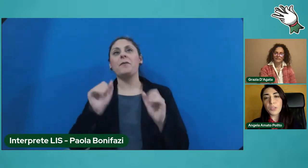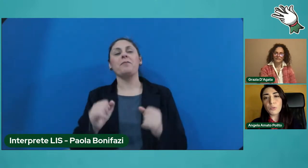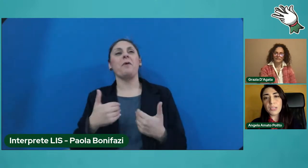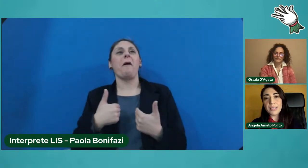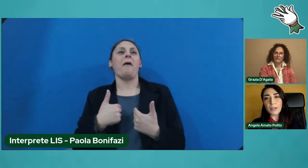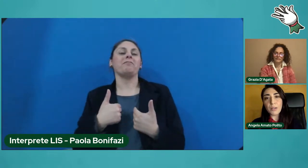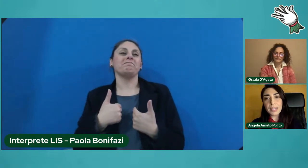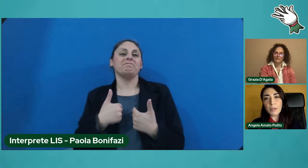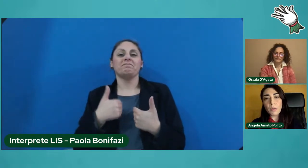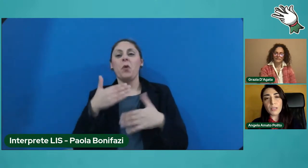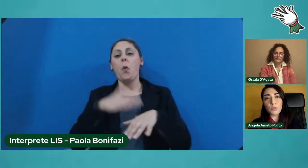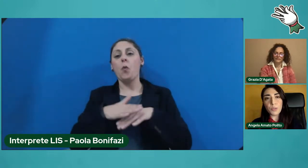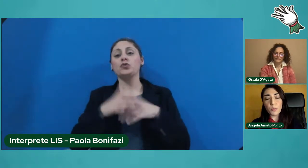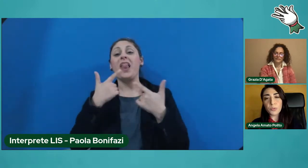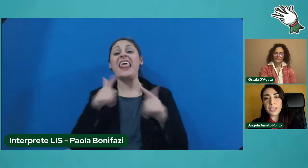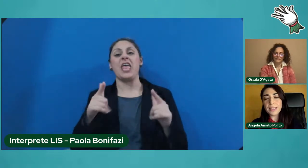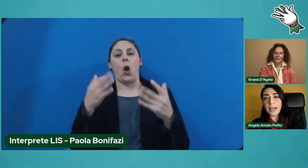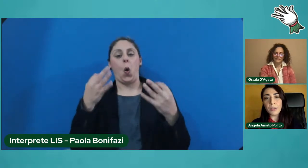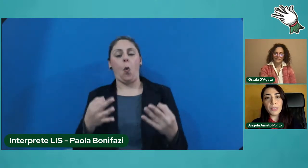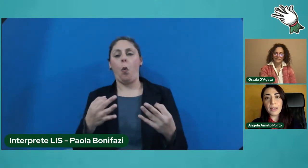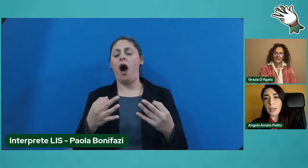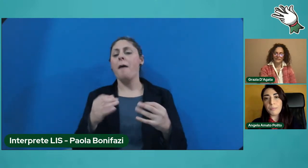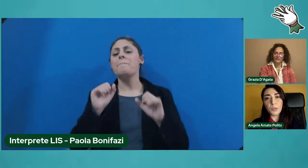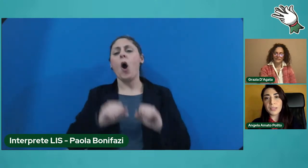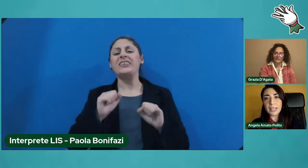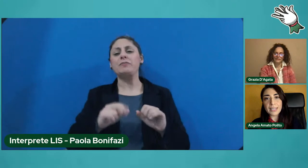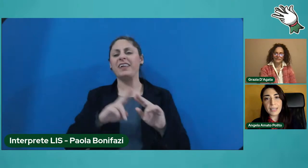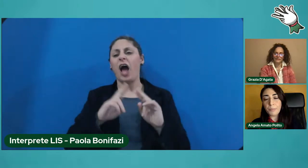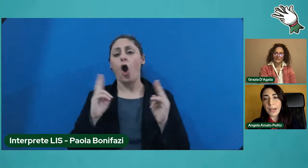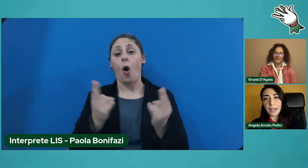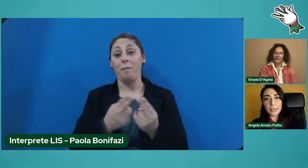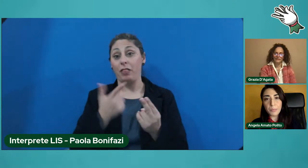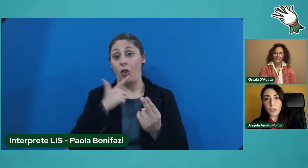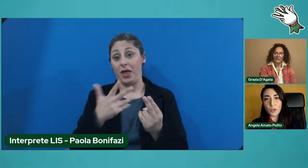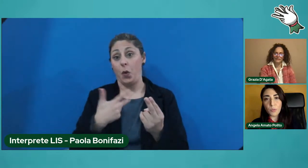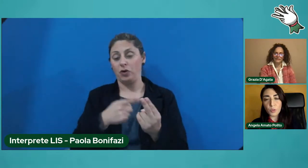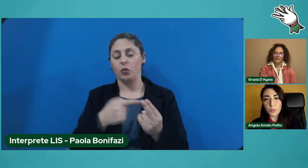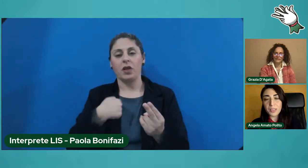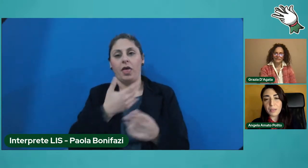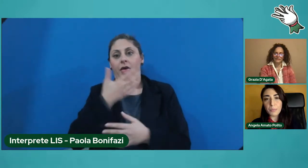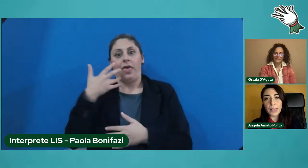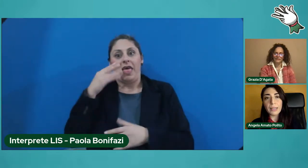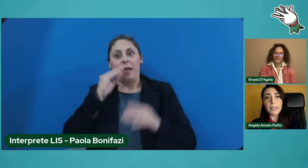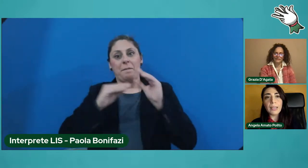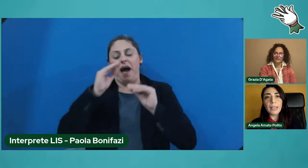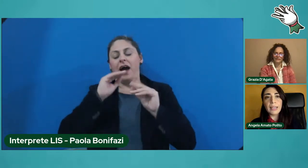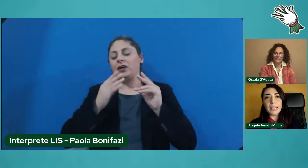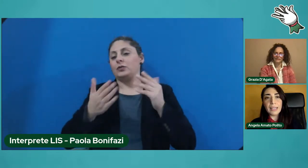poter utilizzare una lingua nel suo pieno potenziale, quindi era mio interesse impararla nel miglior modo possibile.